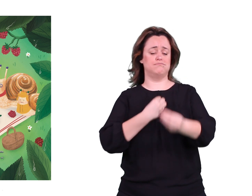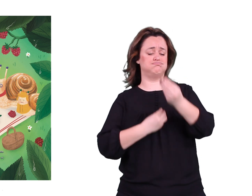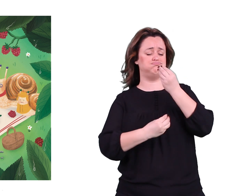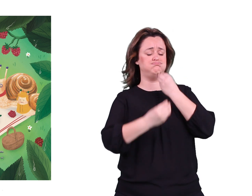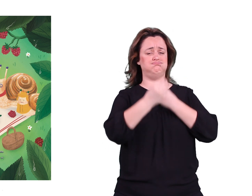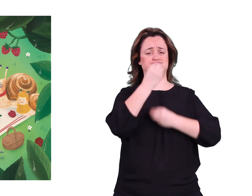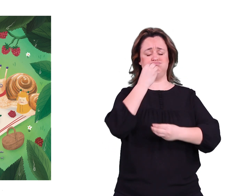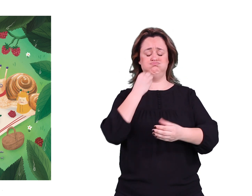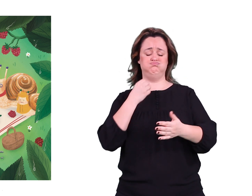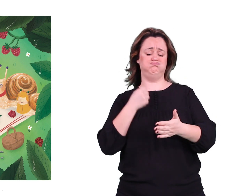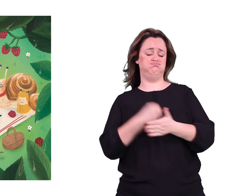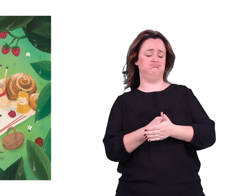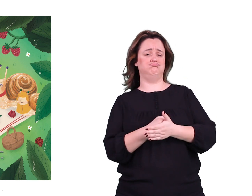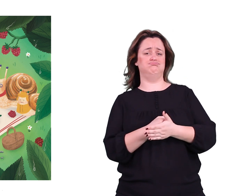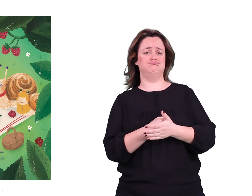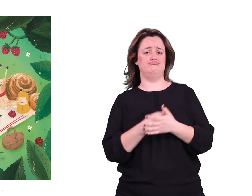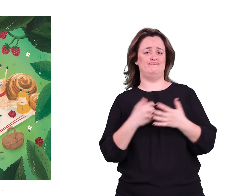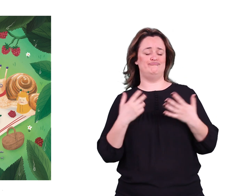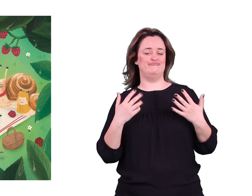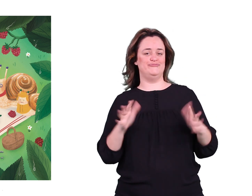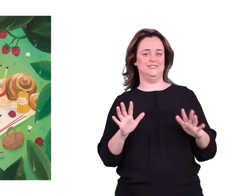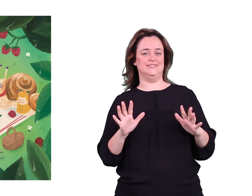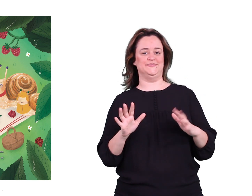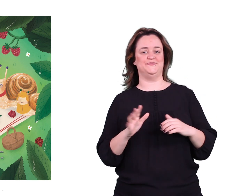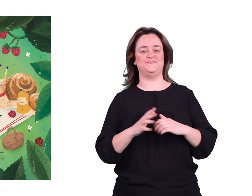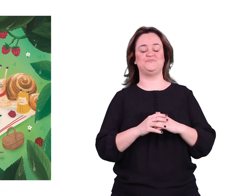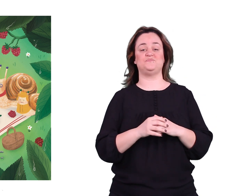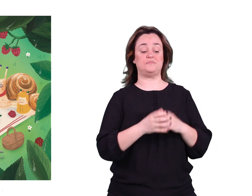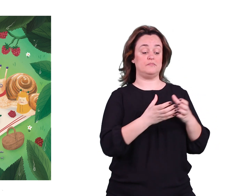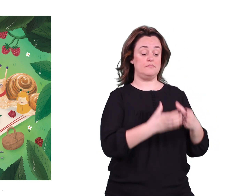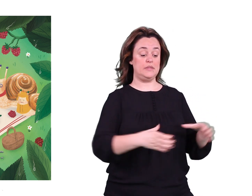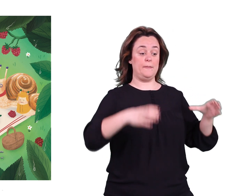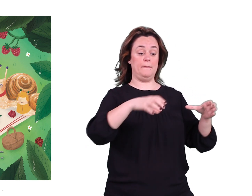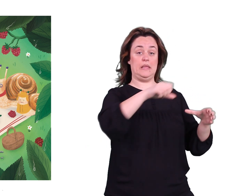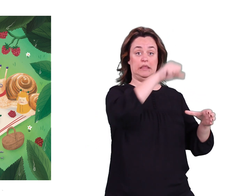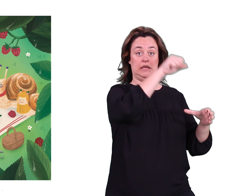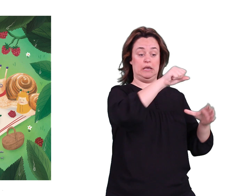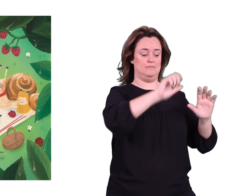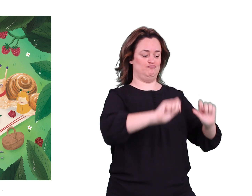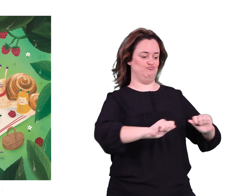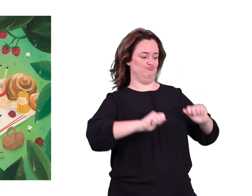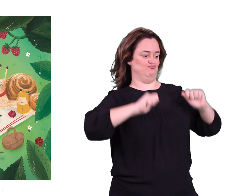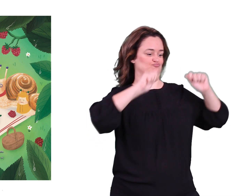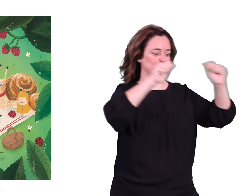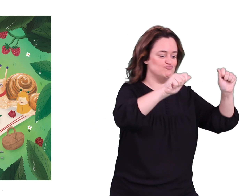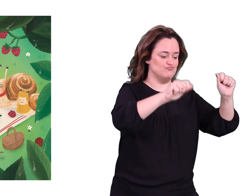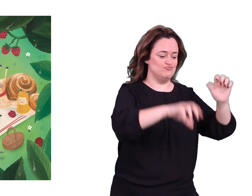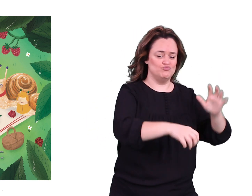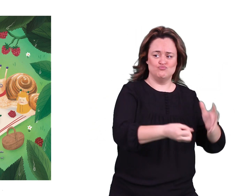Après avoir bien mangé, Léo et Margot sortent